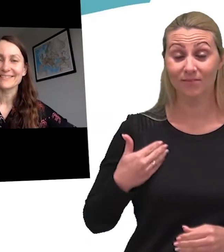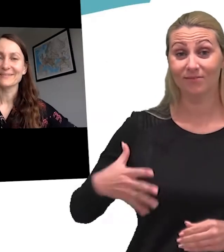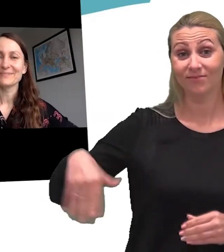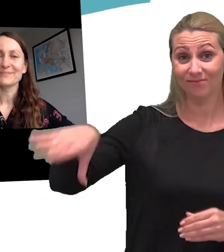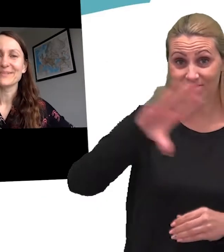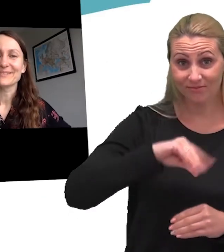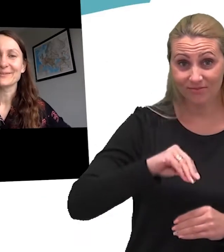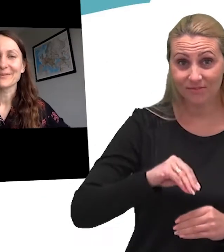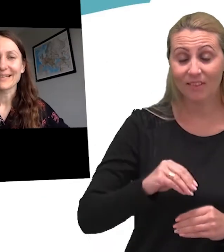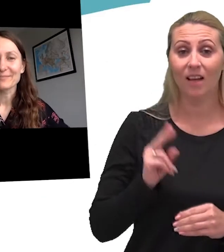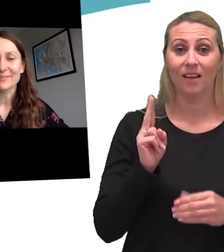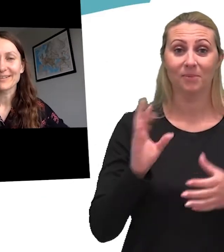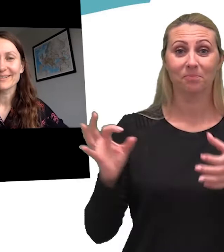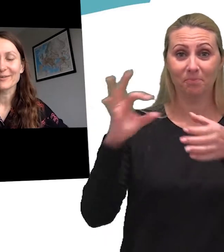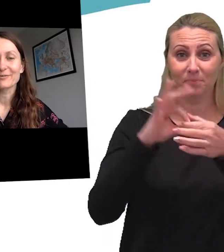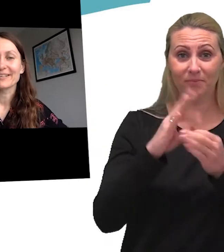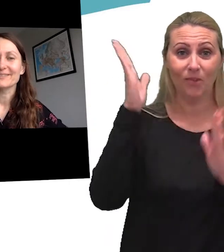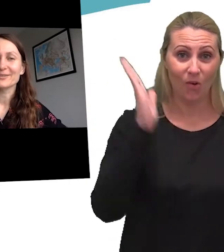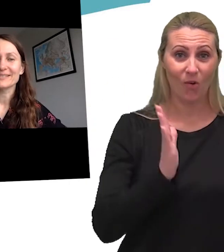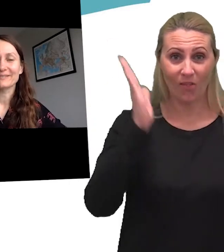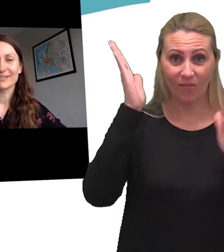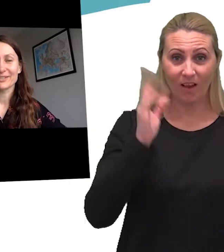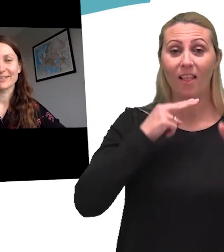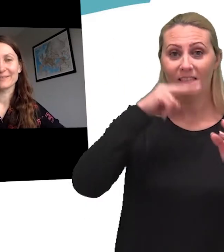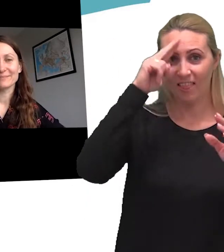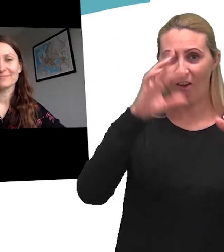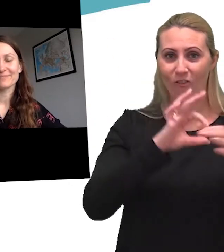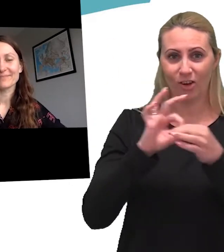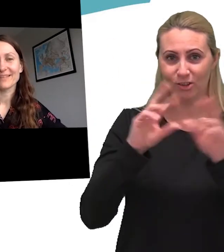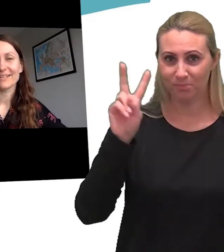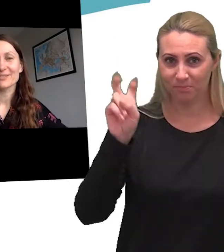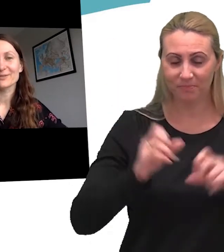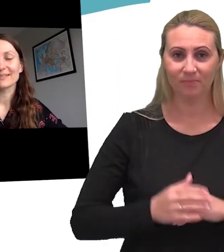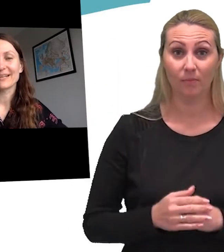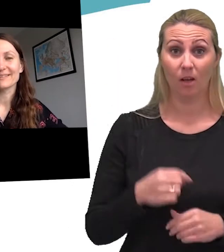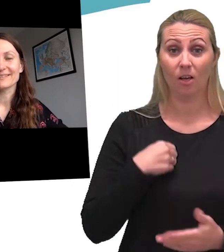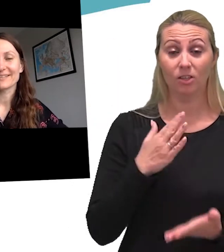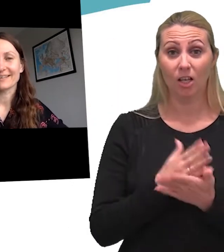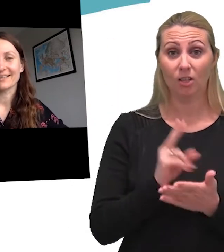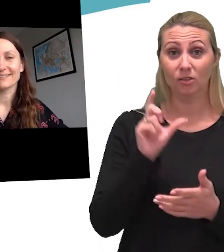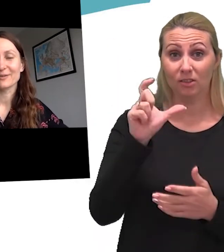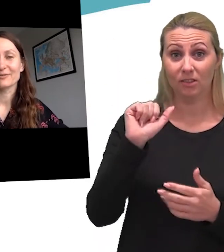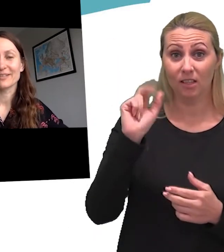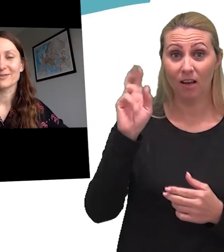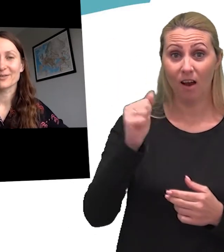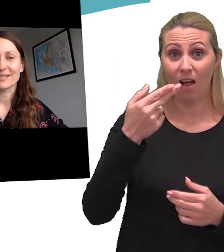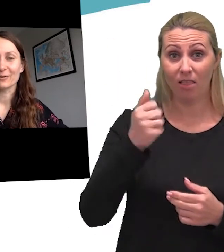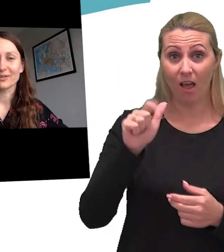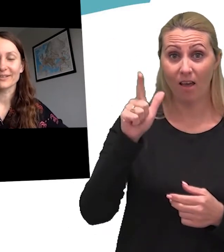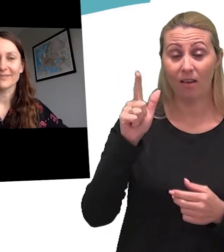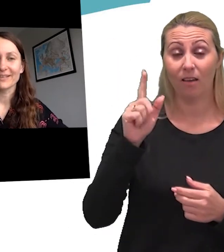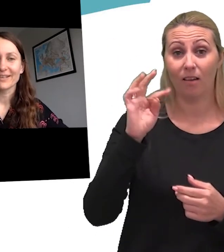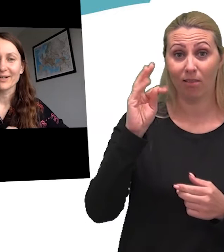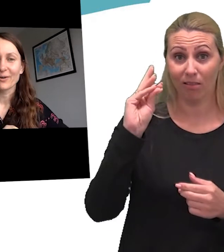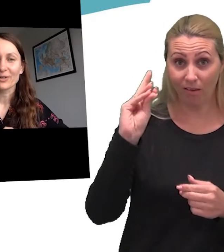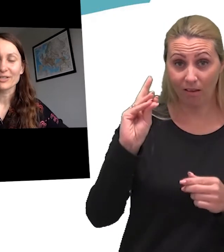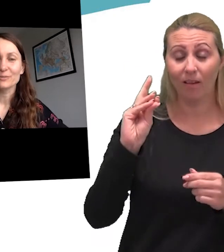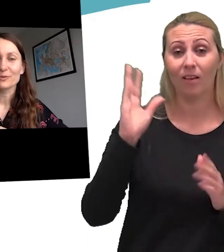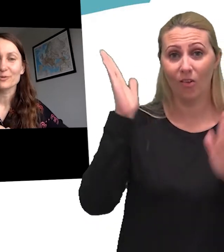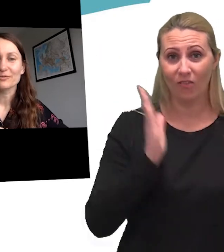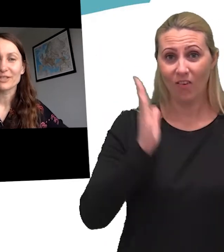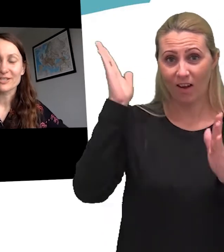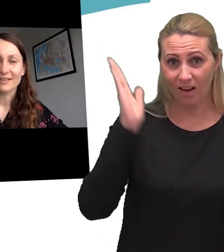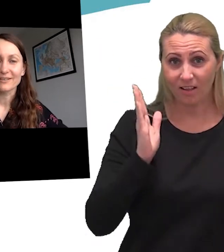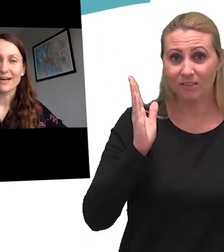Sveiki visi prisijungę prie konferencijos Tėvai ryšyje. Aš esu Renata Cikanaitė, konferencijos autorė, o